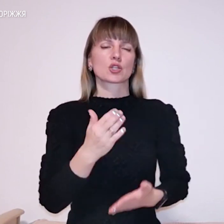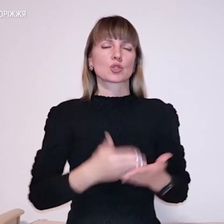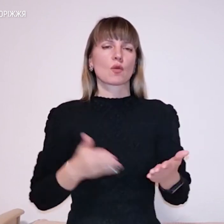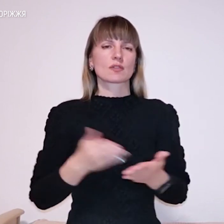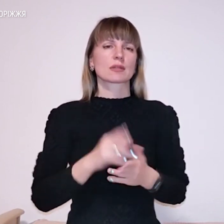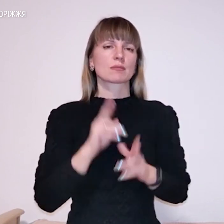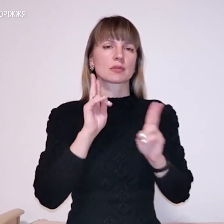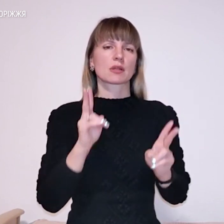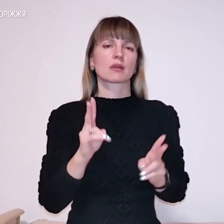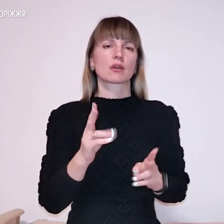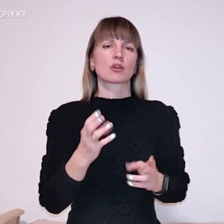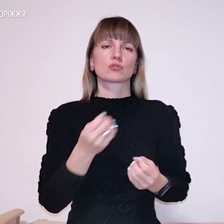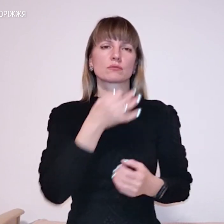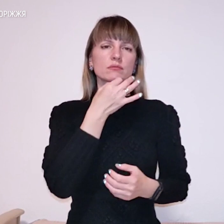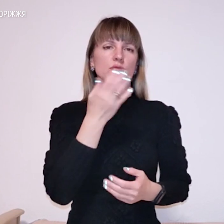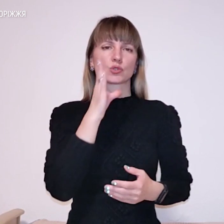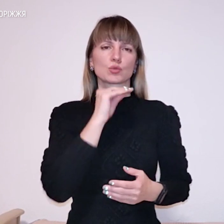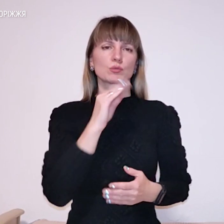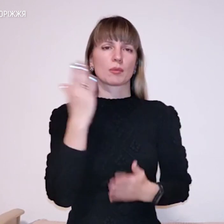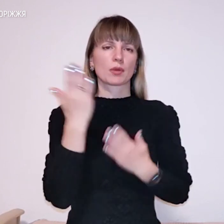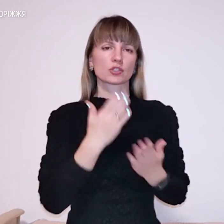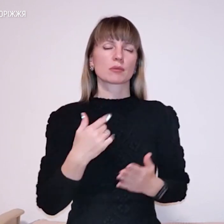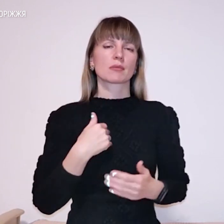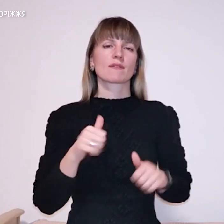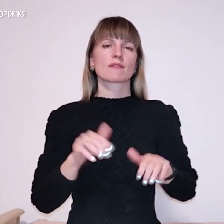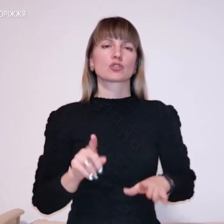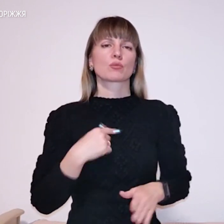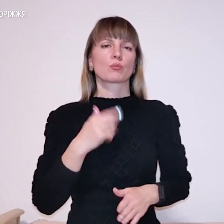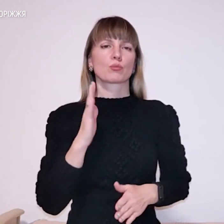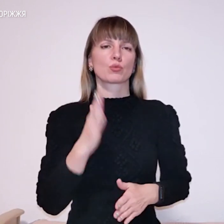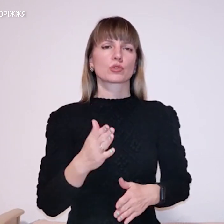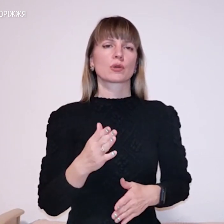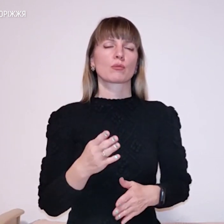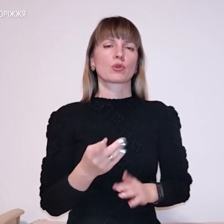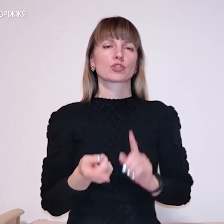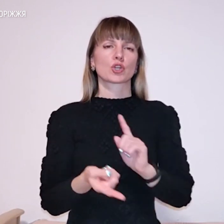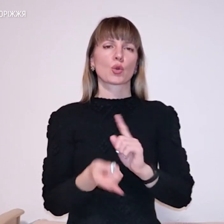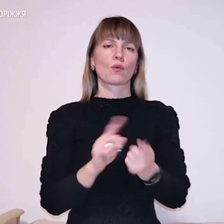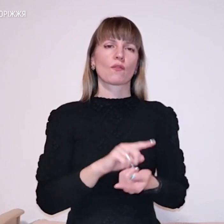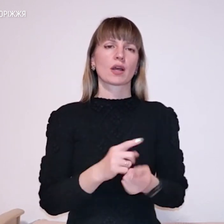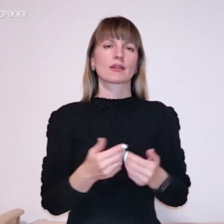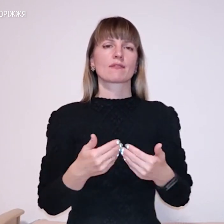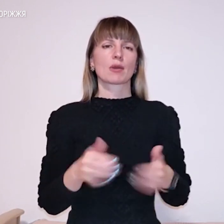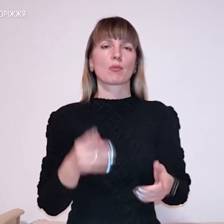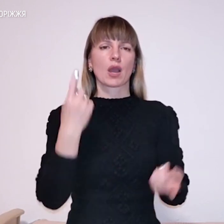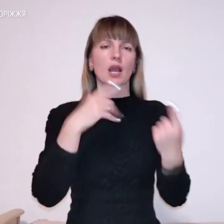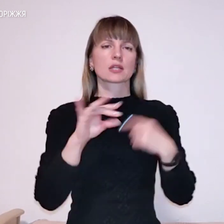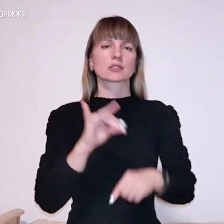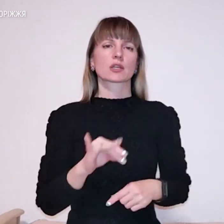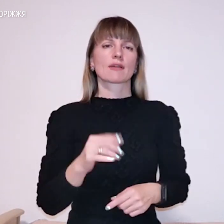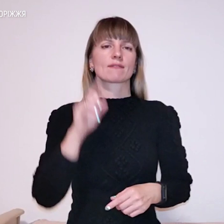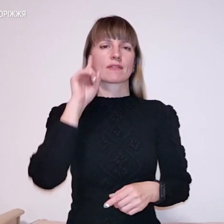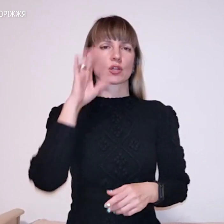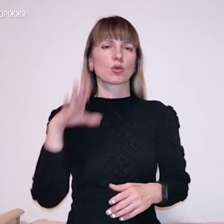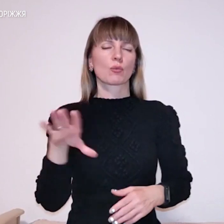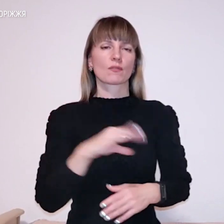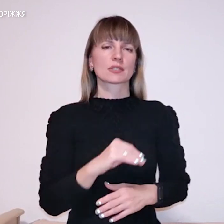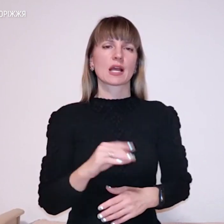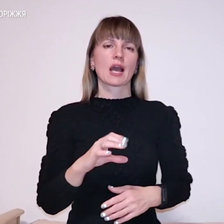знають. Ну, не дійшли до них, не прочитали. Ми вирішили, що ми будемо чергувати, випускаємо казочку, то відому всім, але її її